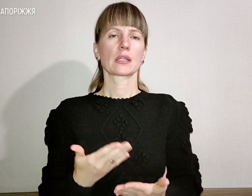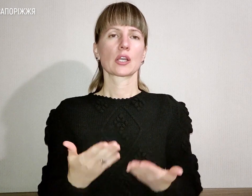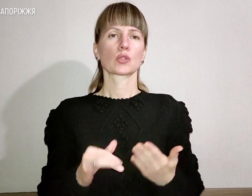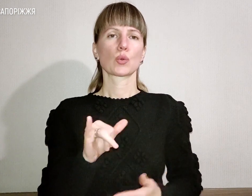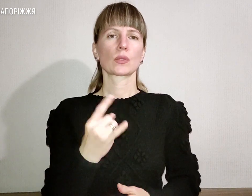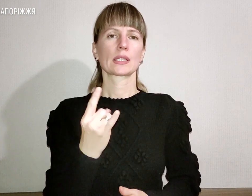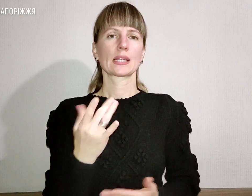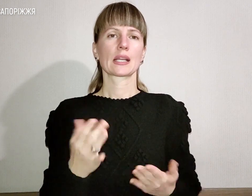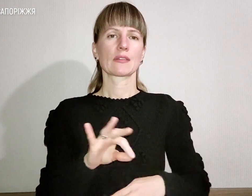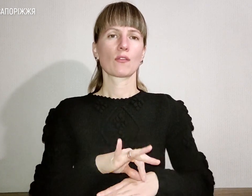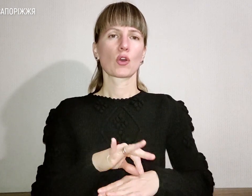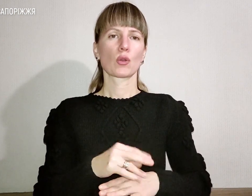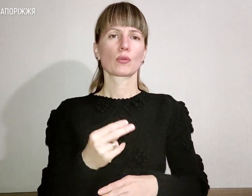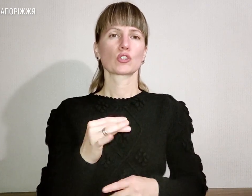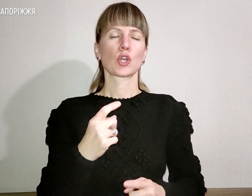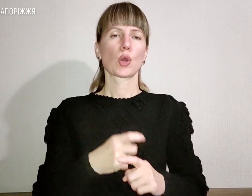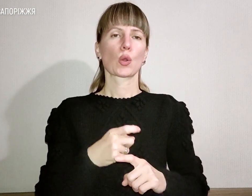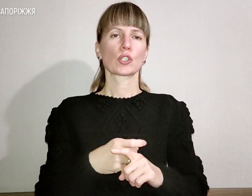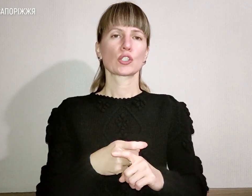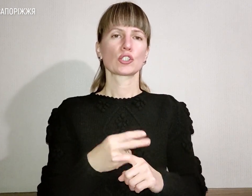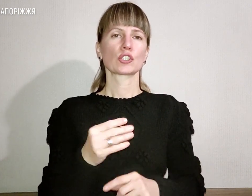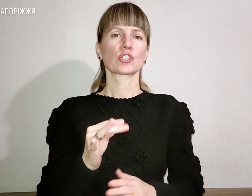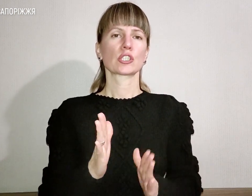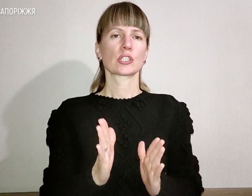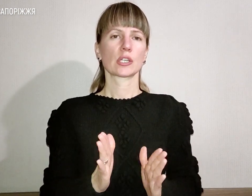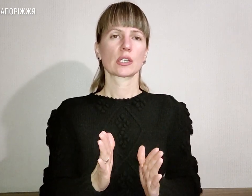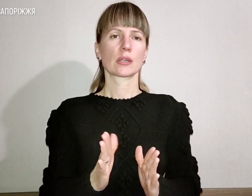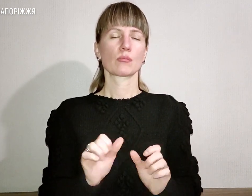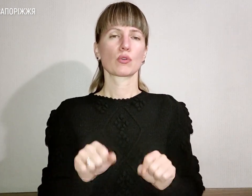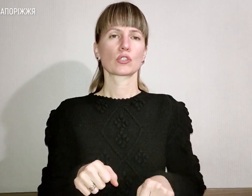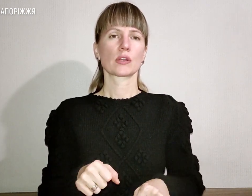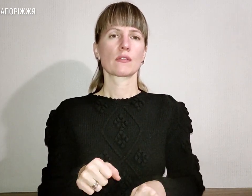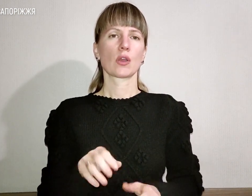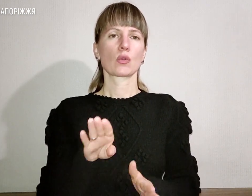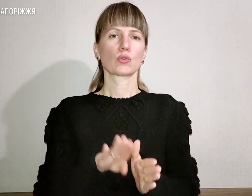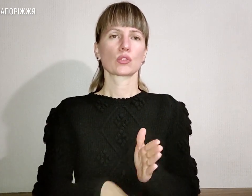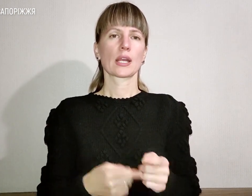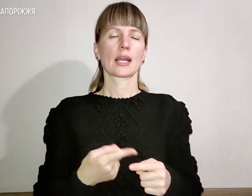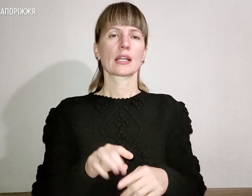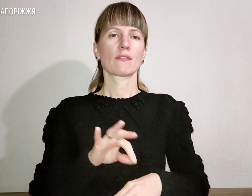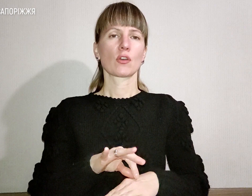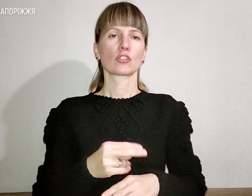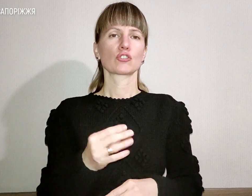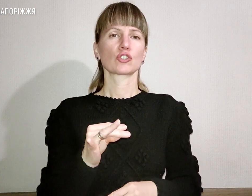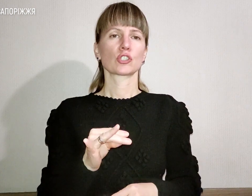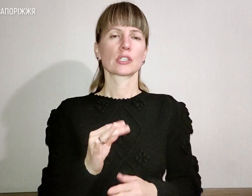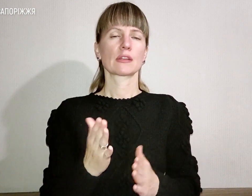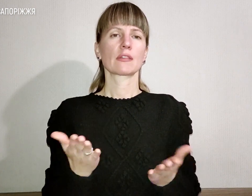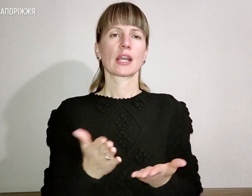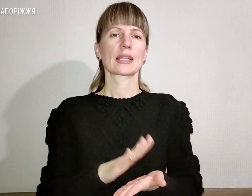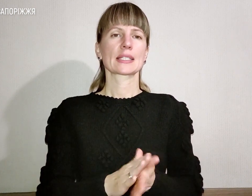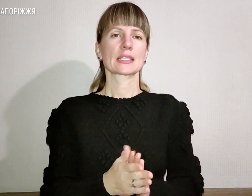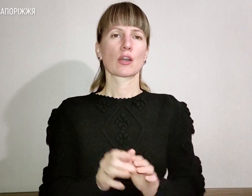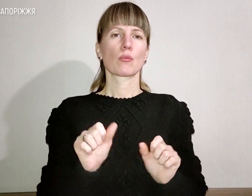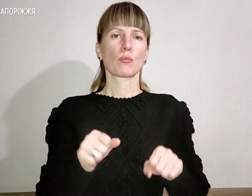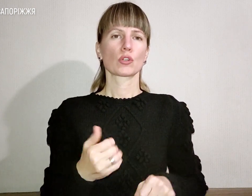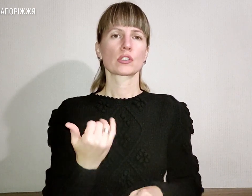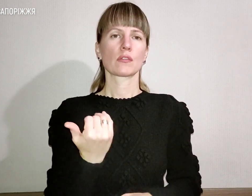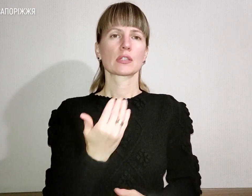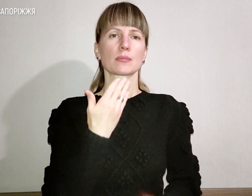якась хвороба, чи хронічна, чи лише, чи можливо загострення цієї хвороби, чи лише в яких станах можна до вас питати, якщо